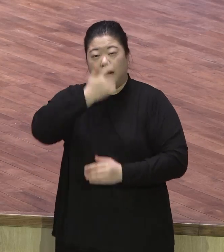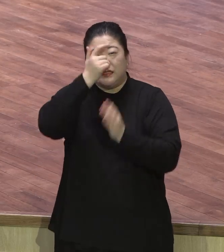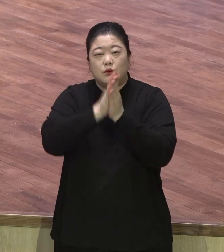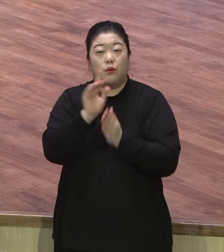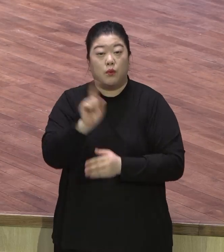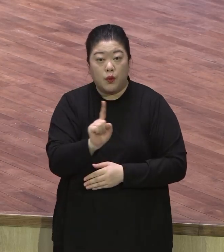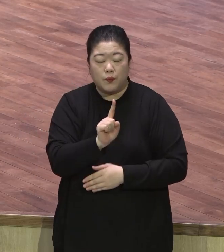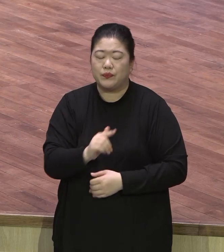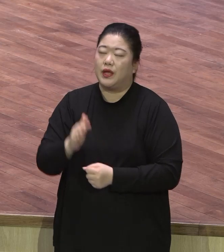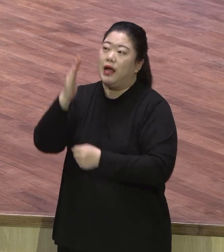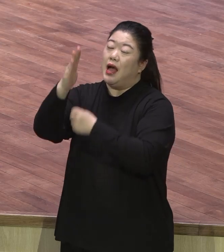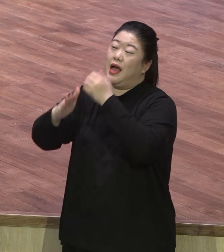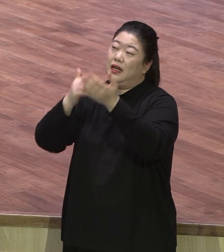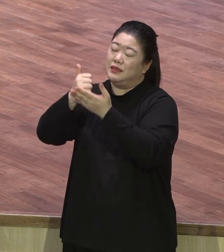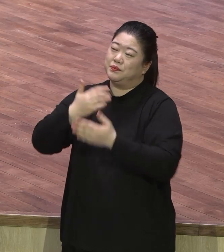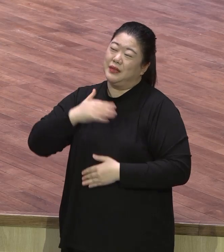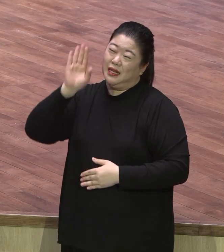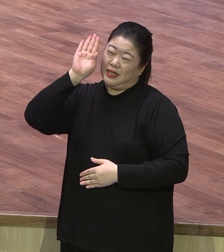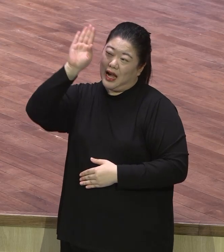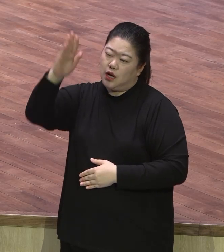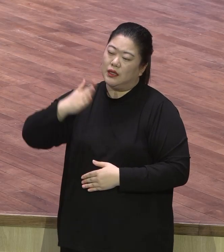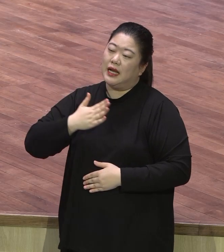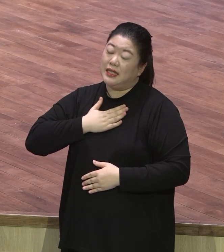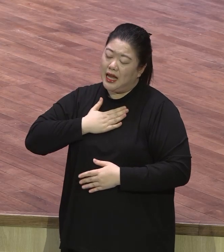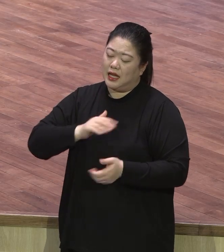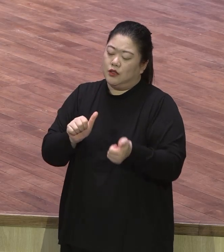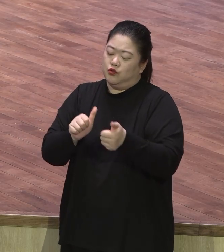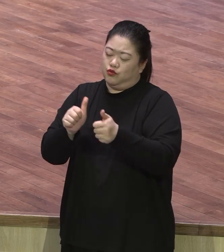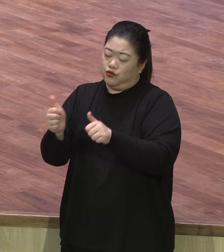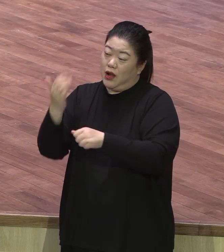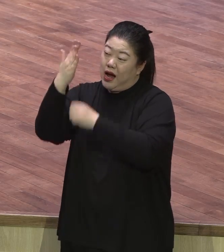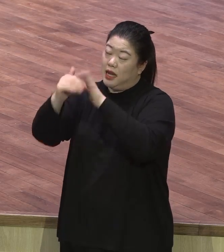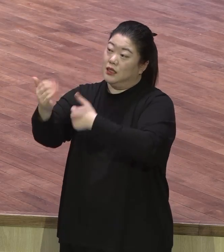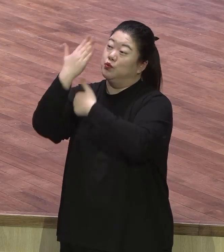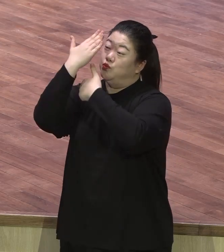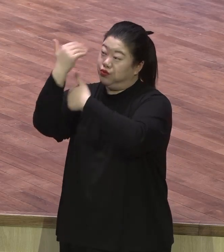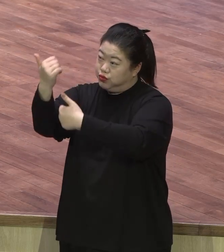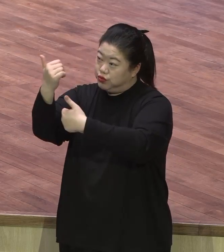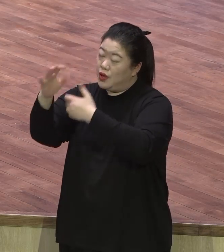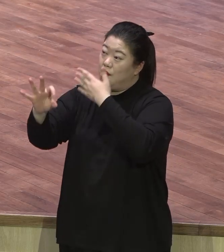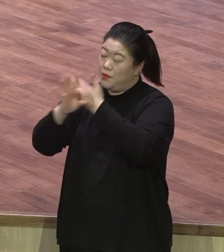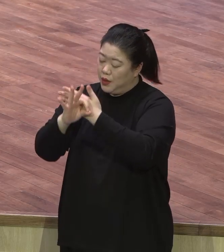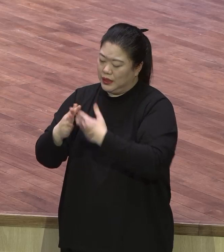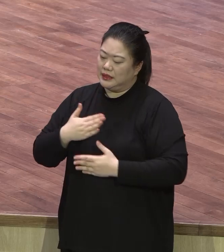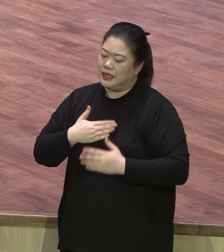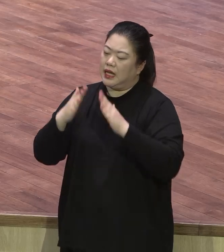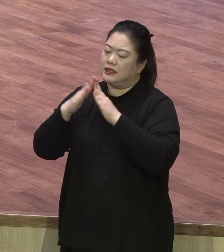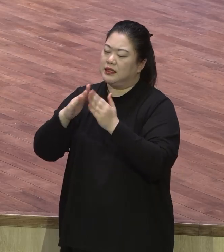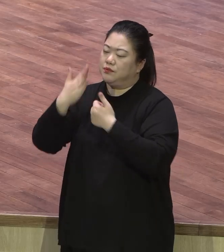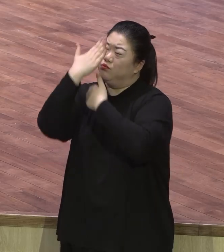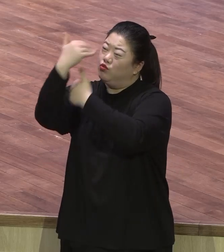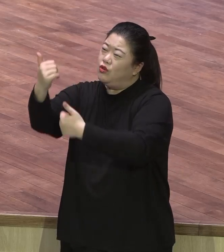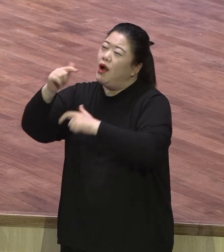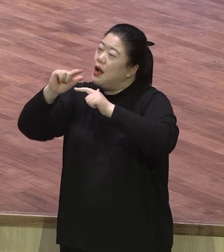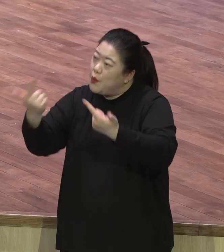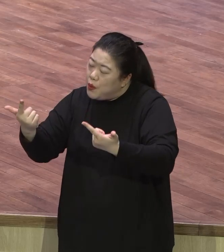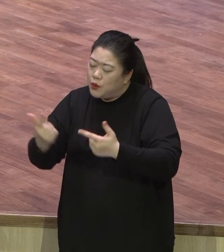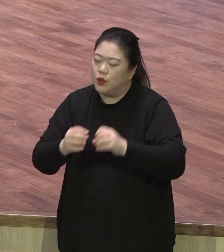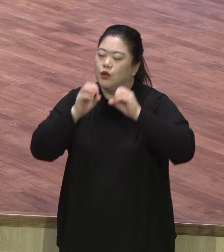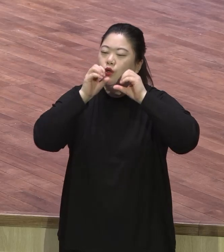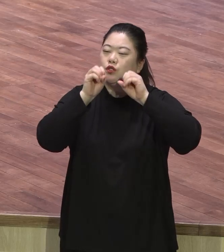앞에 가게 하여 내가 하나님 그렇게 하실 거예요 성교 현장에서 성교 현장에서 하나님 앞에